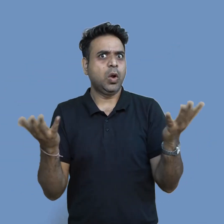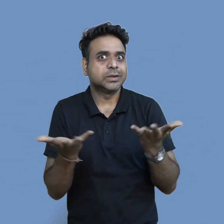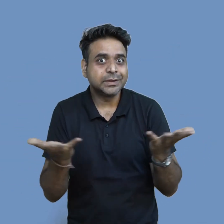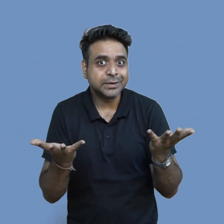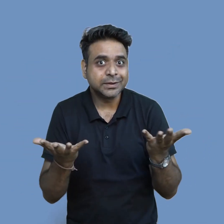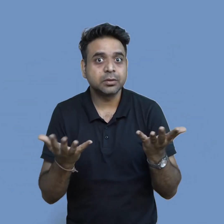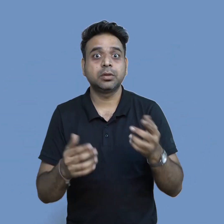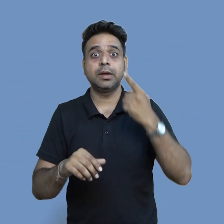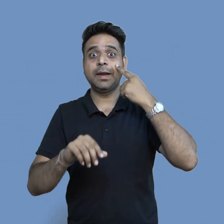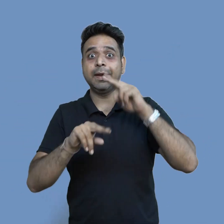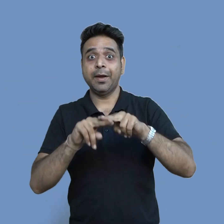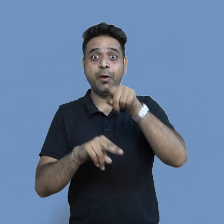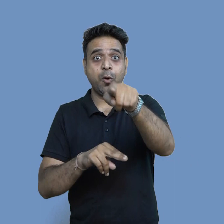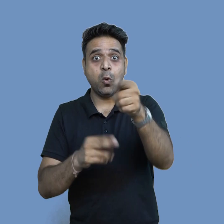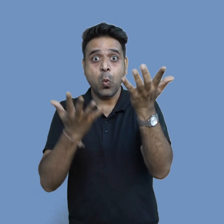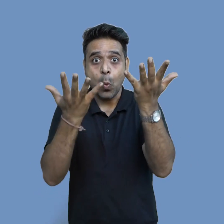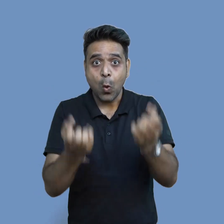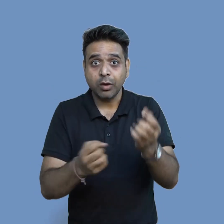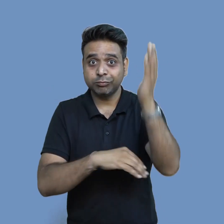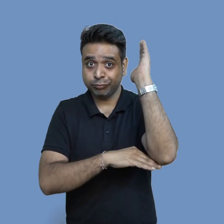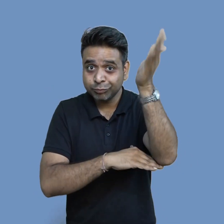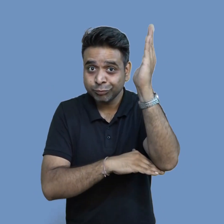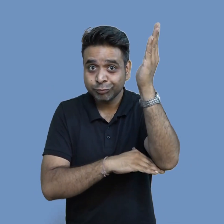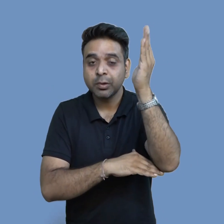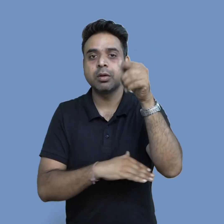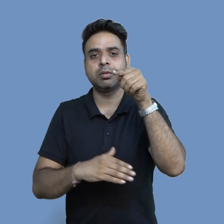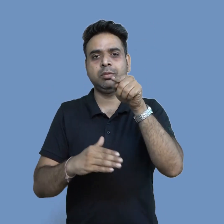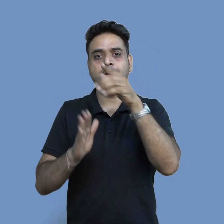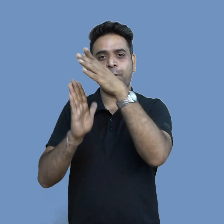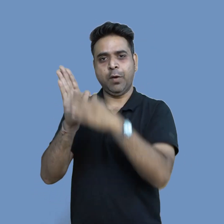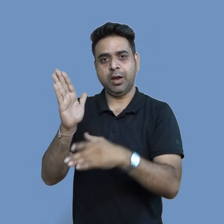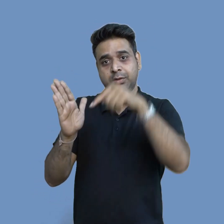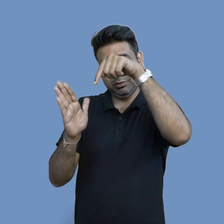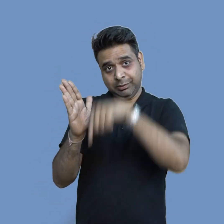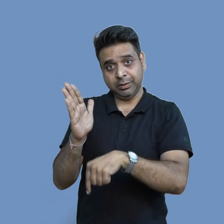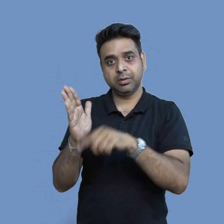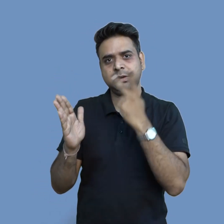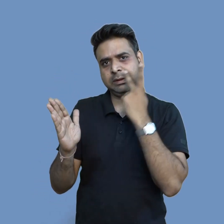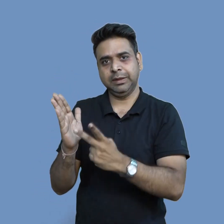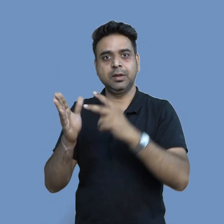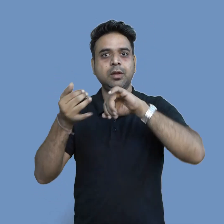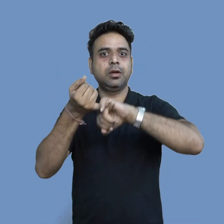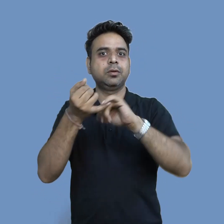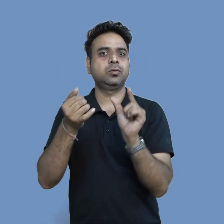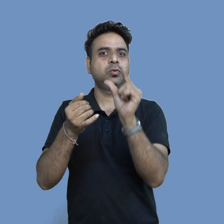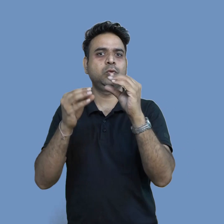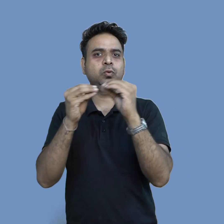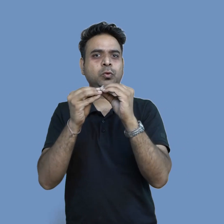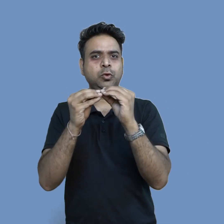शिक्षा पद्धतियों में देख सकते हैं। इन सभी के ऊपर यहाँ पर प्रस्तुतियां रहेंगी और इसके अंदर आप देख सकते हैं कि